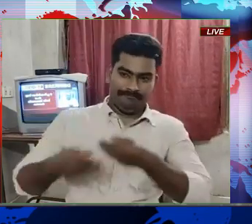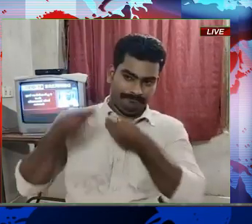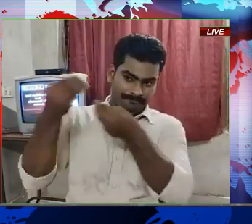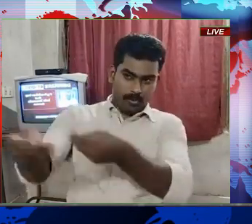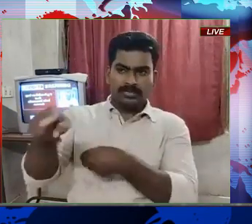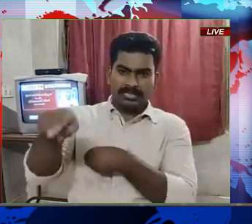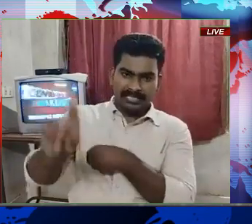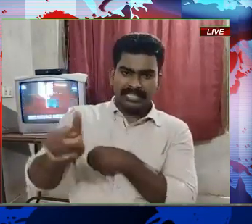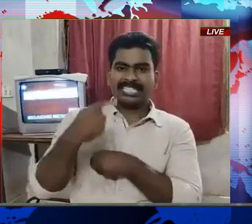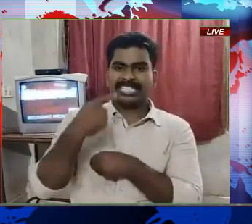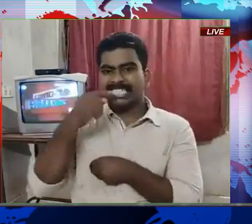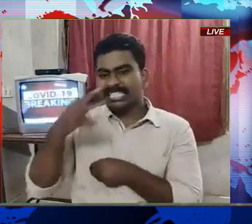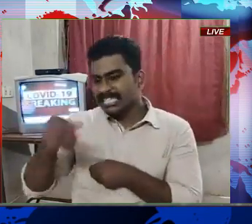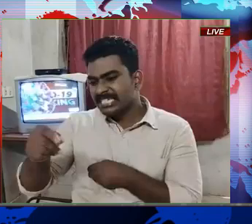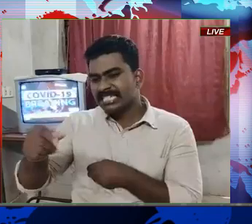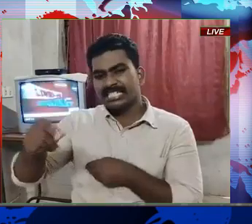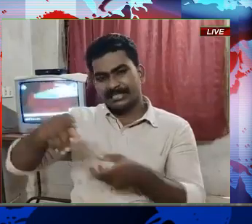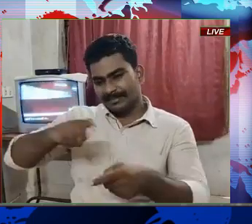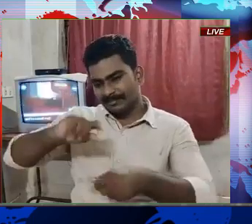വലിയ തോതിൽ